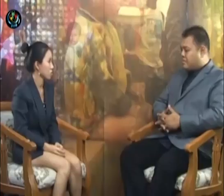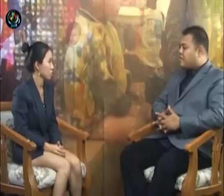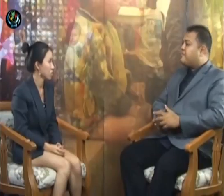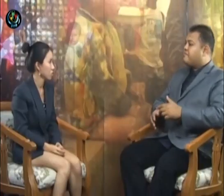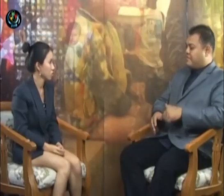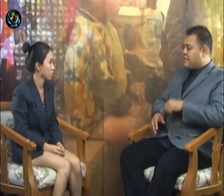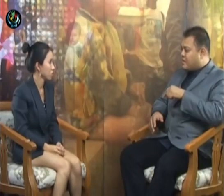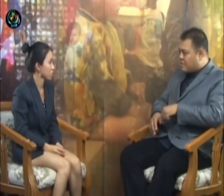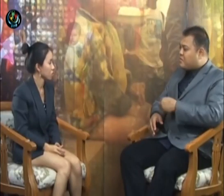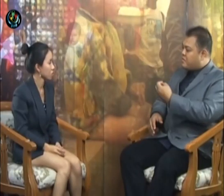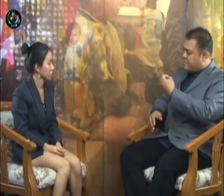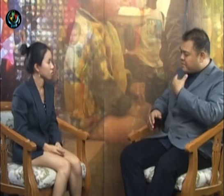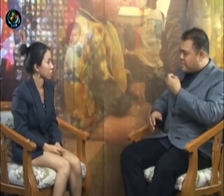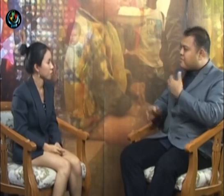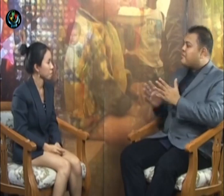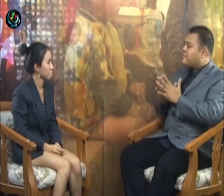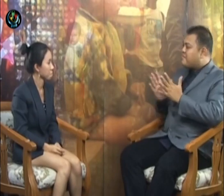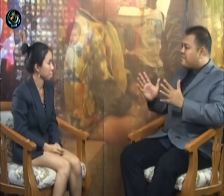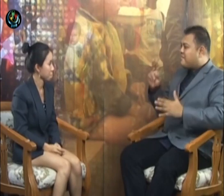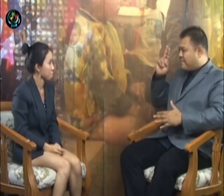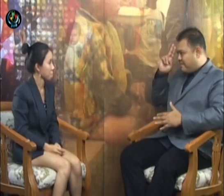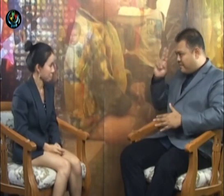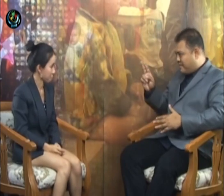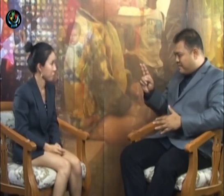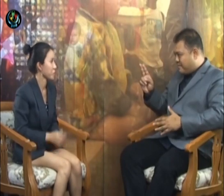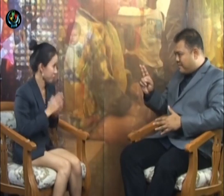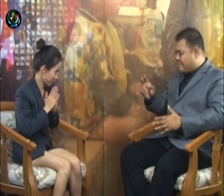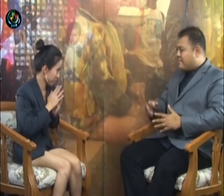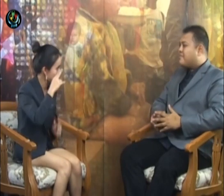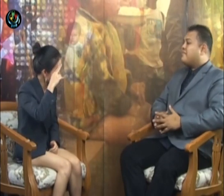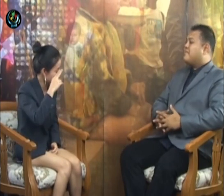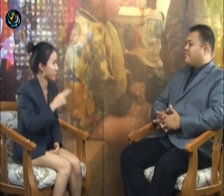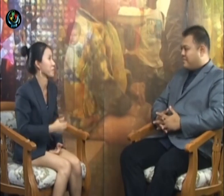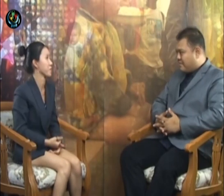အခုလိုပြောပြတာကျေးဇူးတင်ပါတယ ်ကျမကလည်းကျေးဇူးတင်ပါတယ်